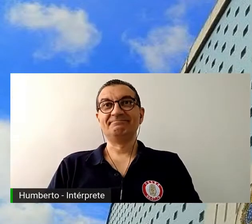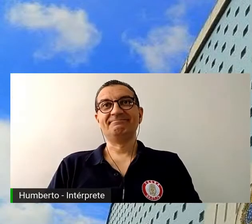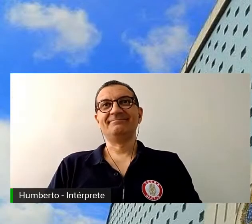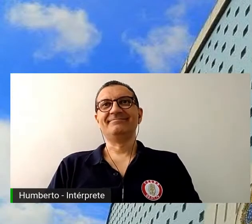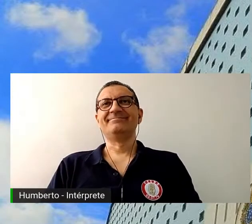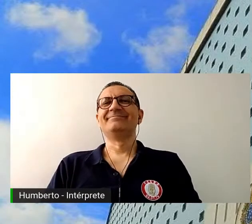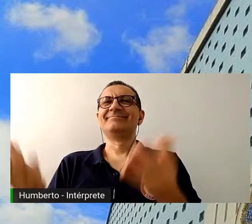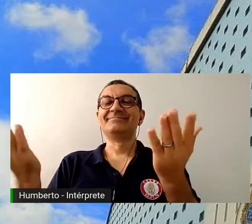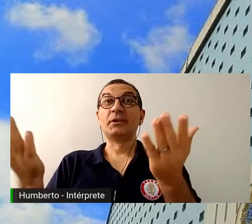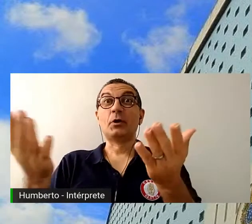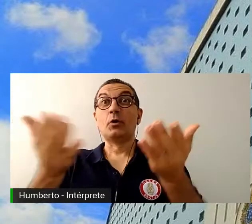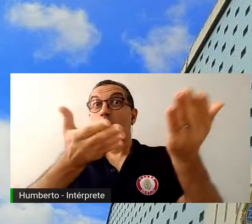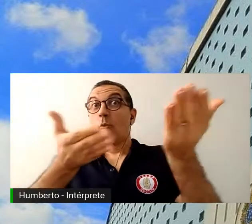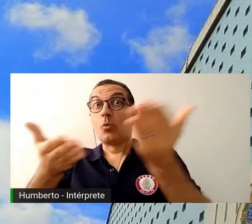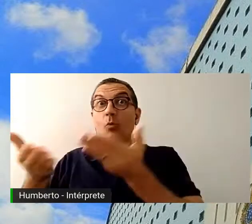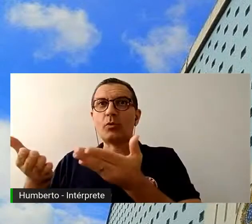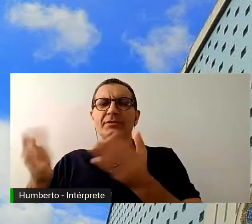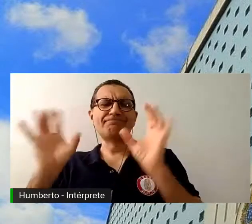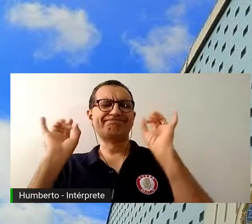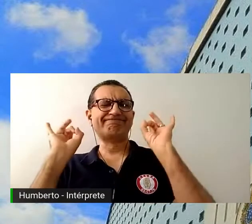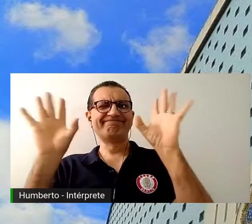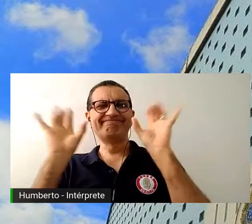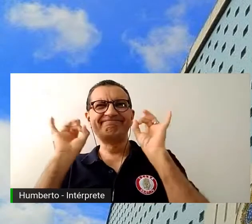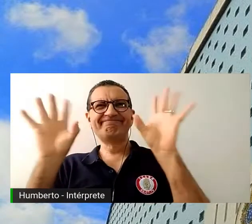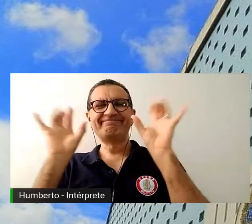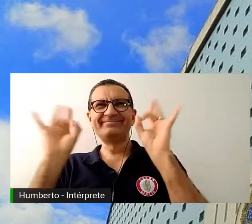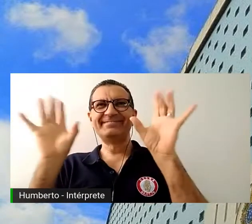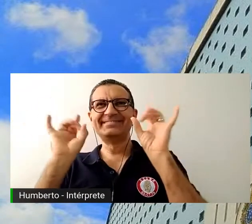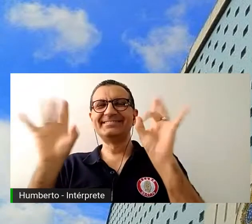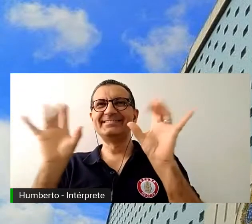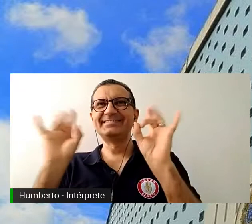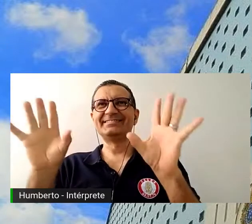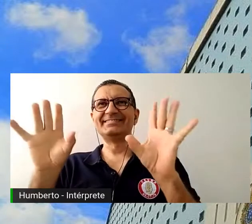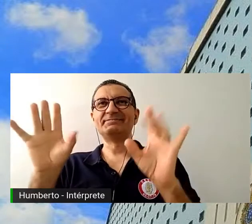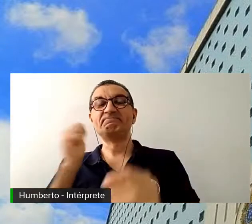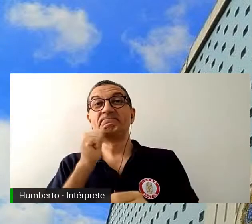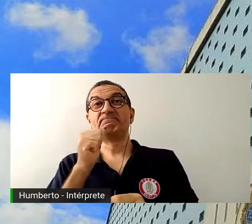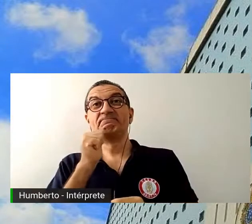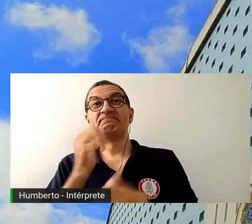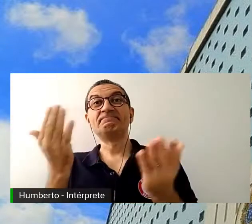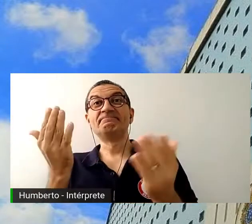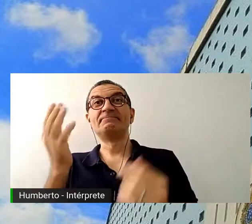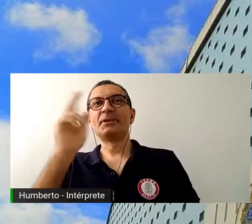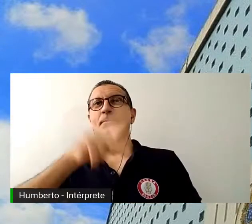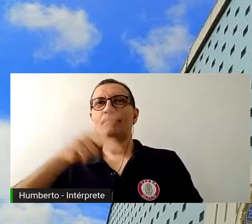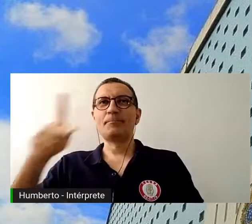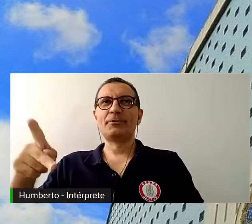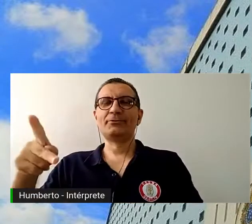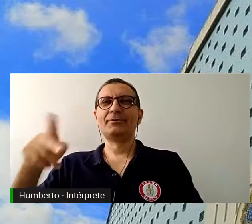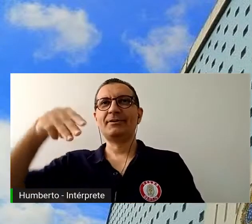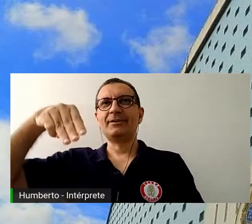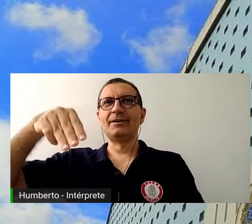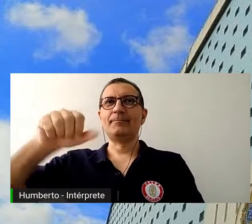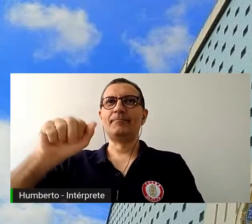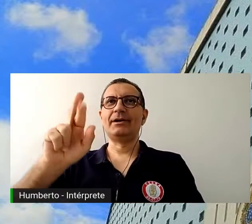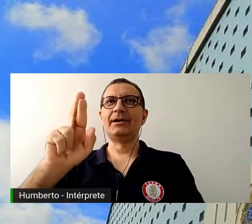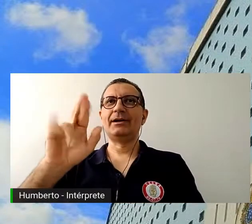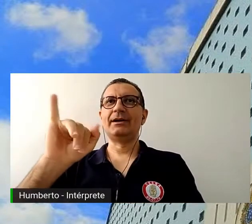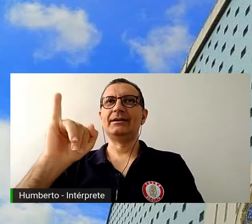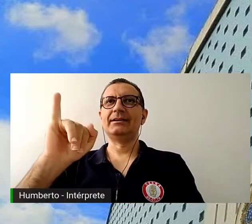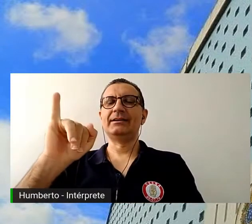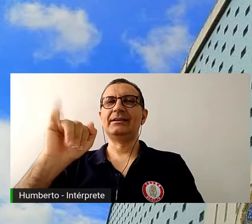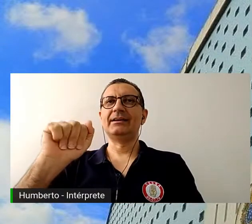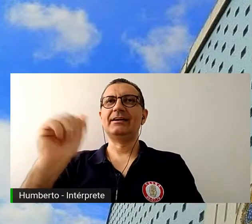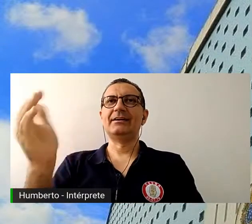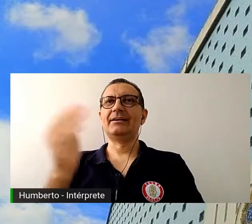uma convidada especial para essa atividade de hoje, né? Que é a professora Maria Ciabatta, pesquisadora do GT